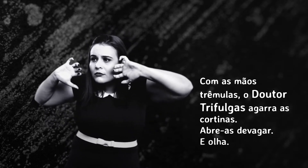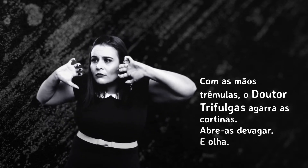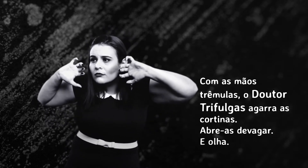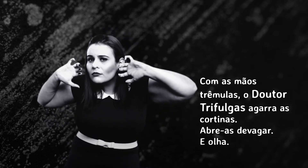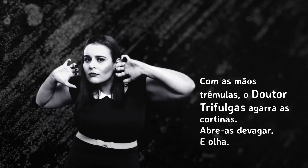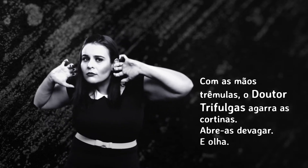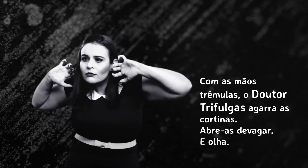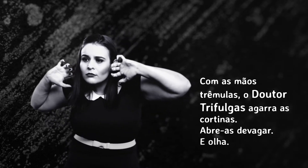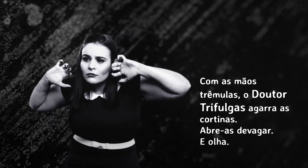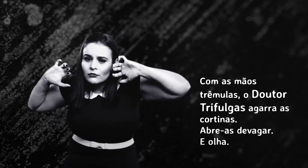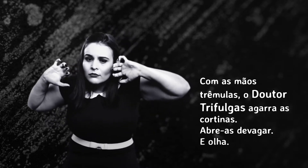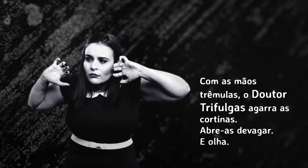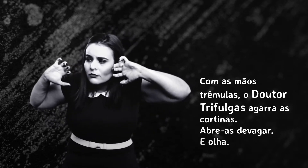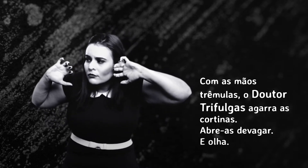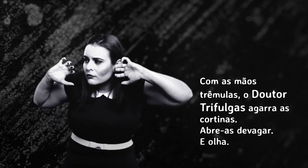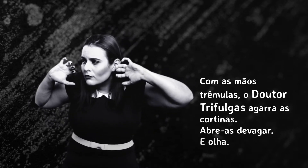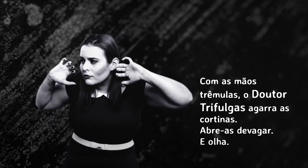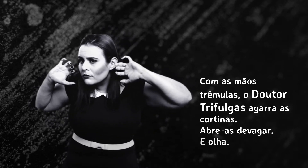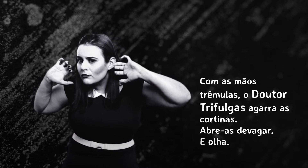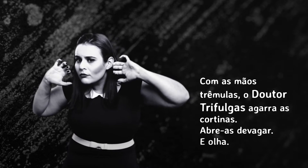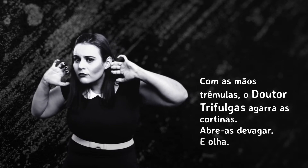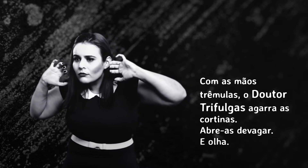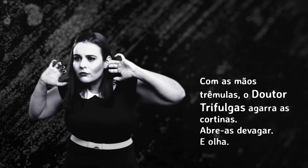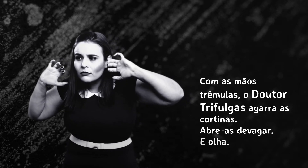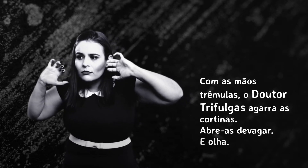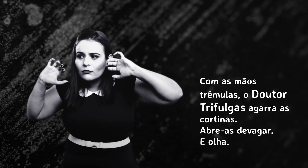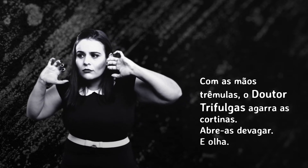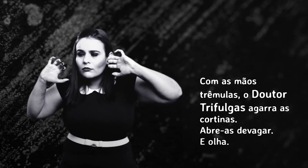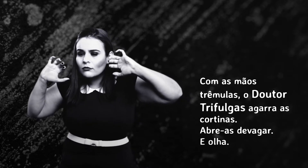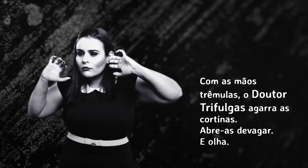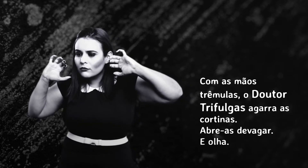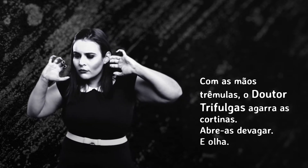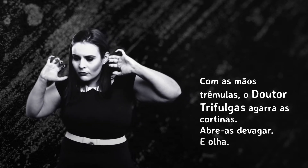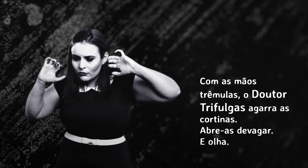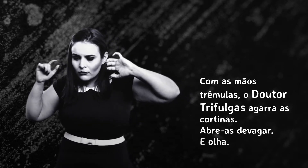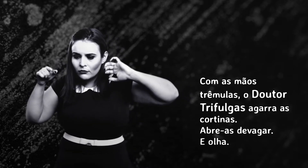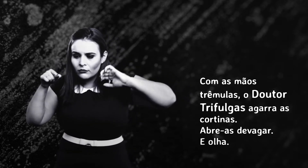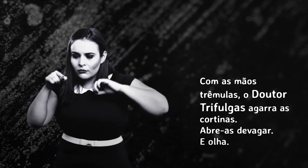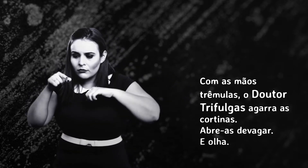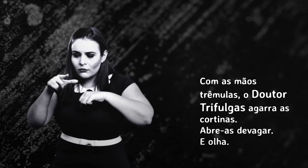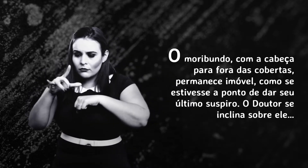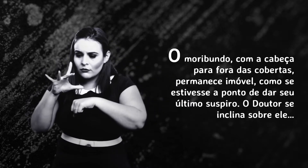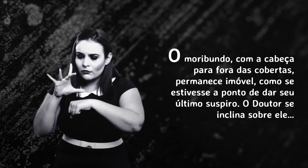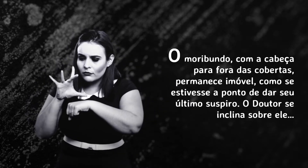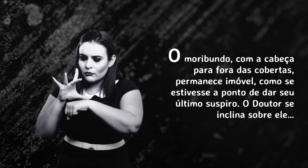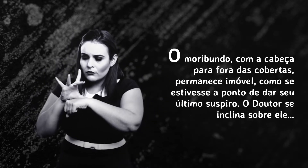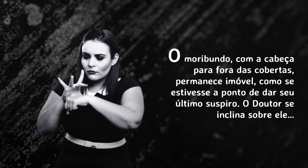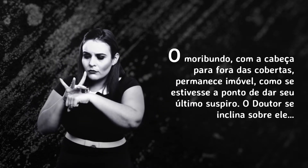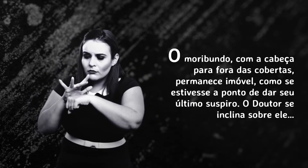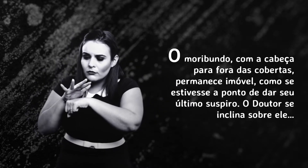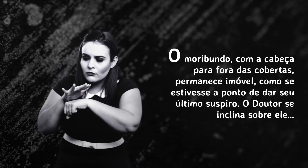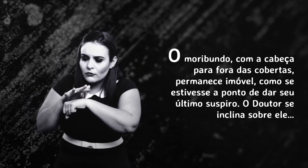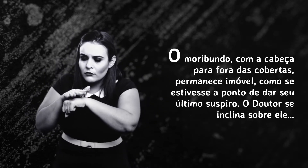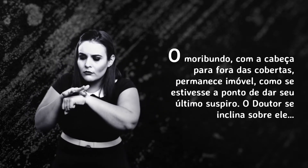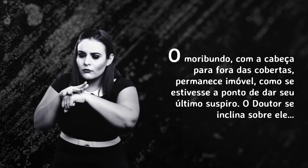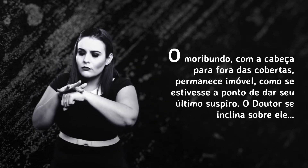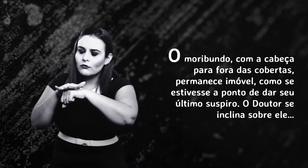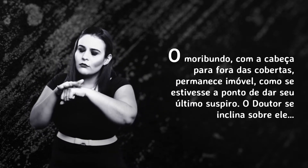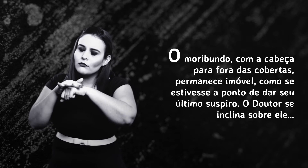devagar e olha. O moribundo com a cabeça para